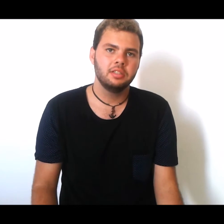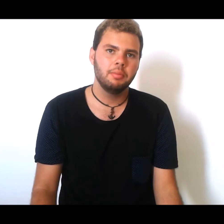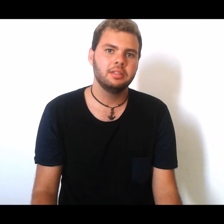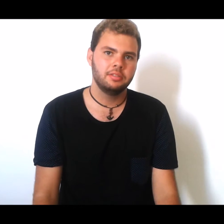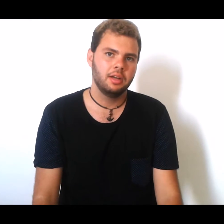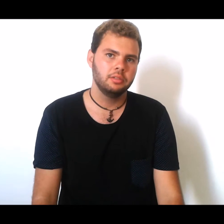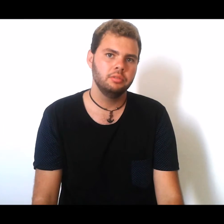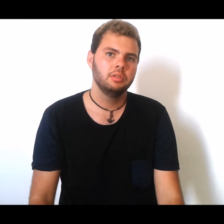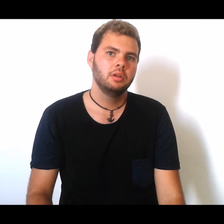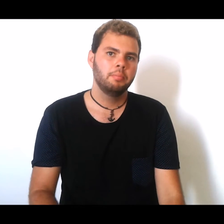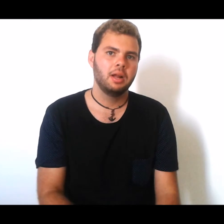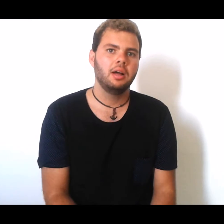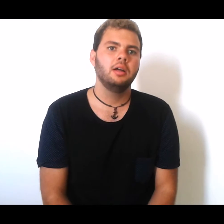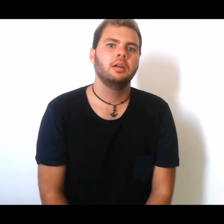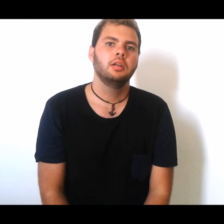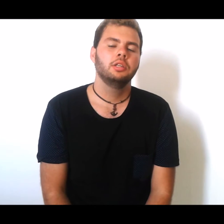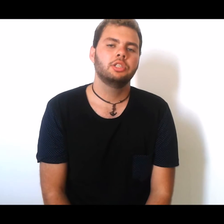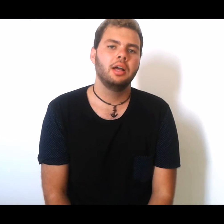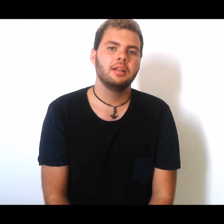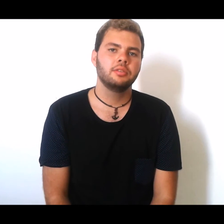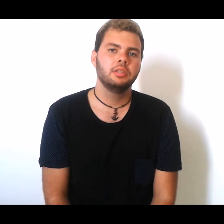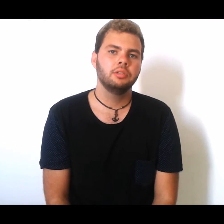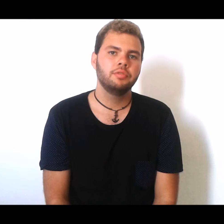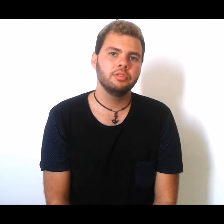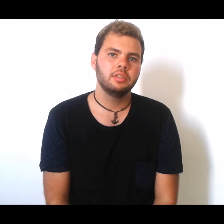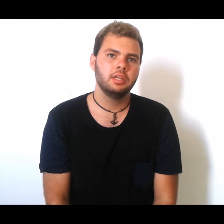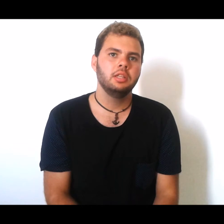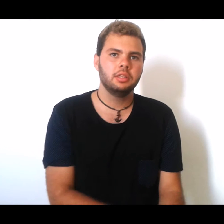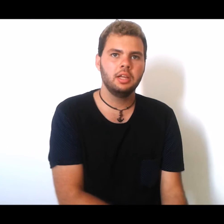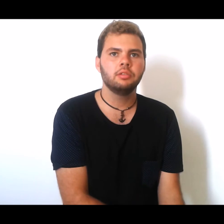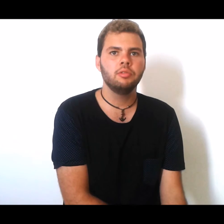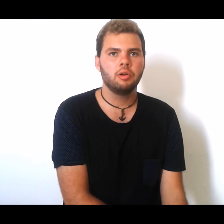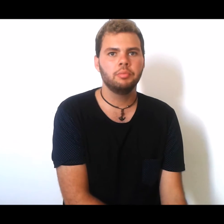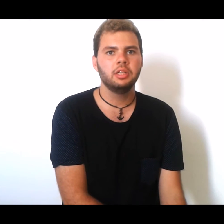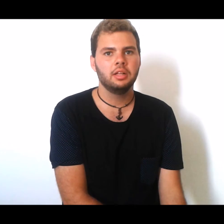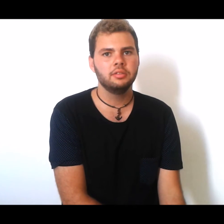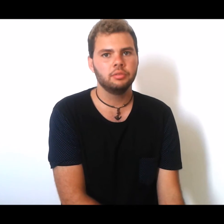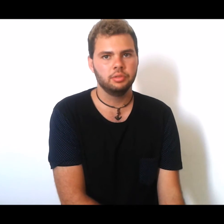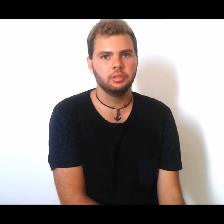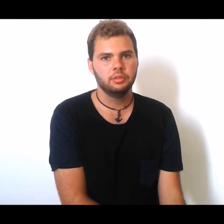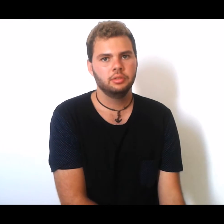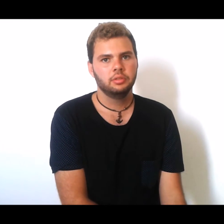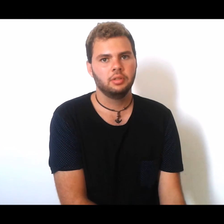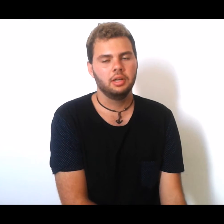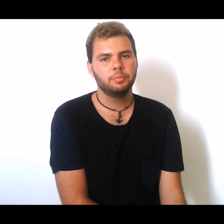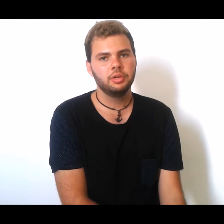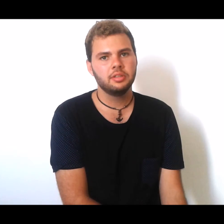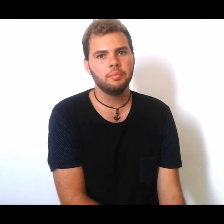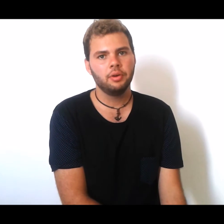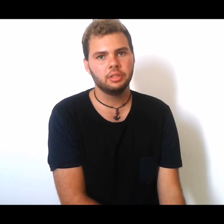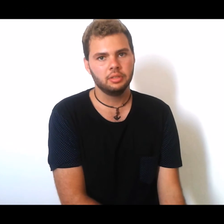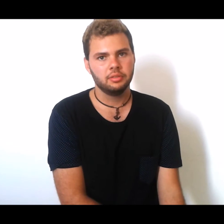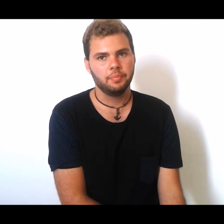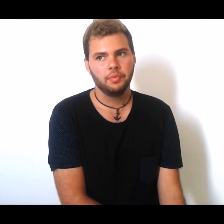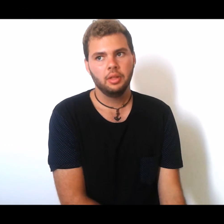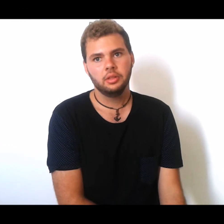de batizado, para estar relacionando você dentro de uma comunidade surda, certo? Por isso a importância.